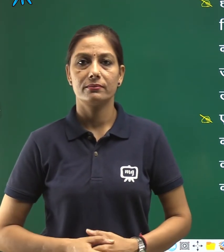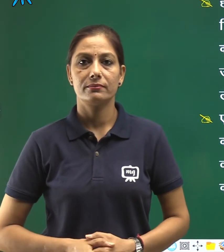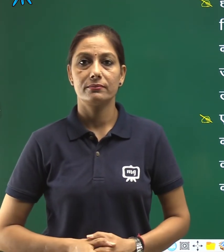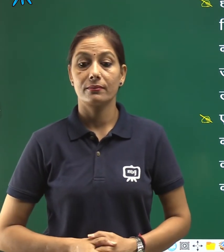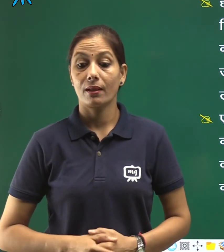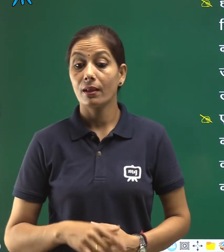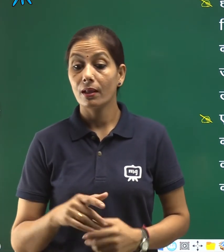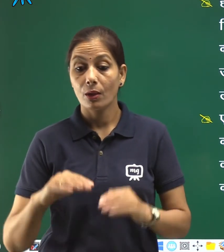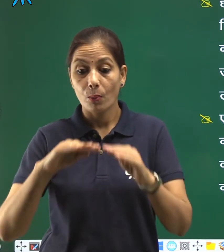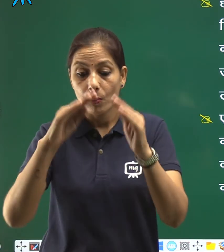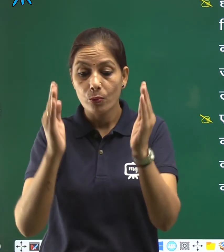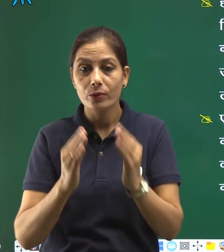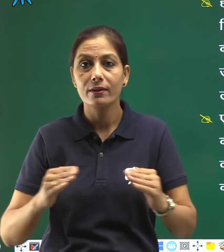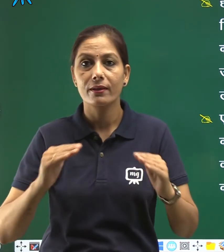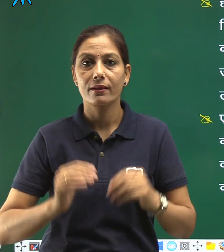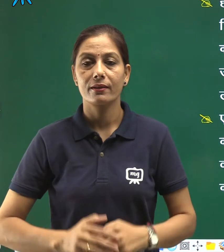कि मूर्ति के